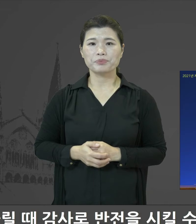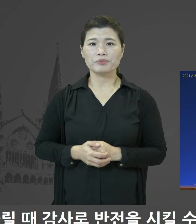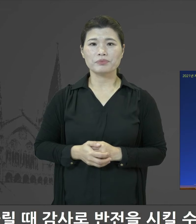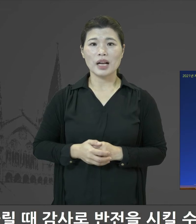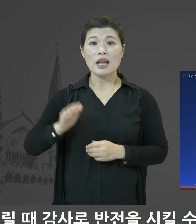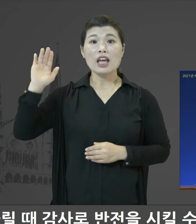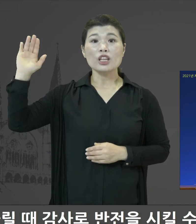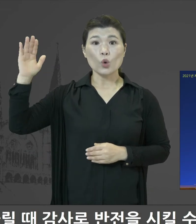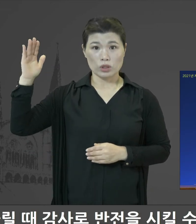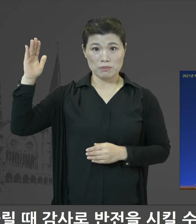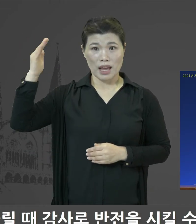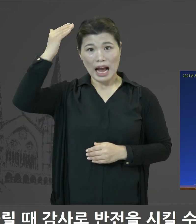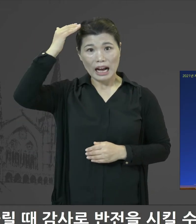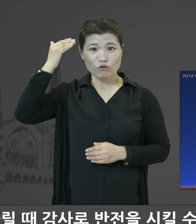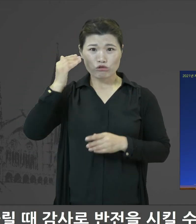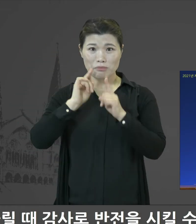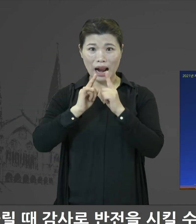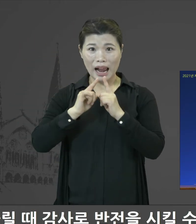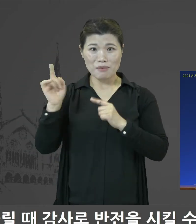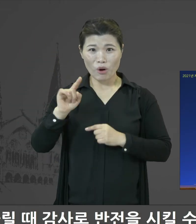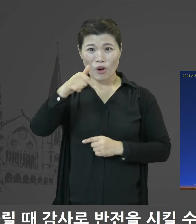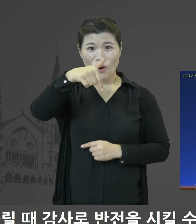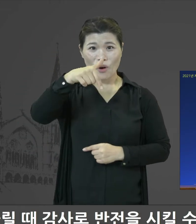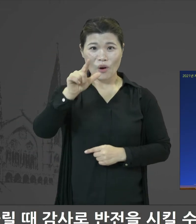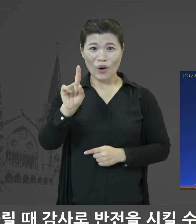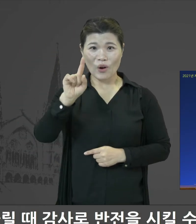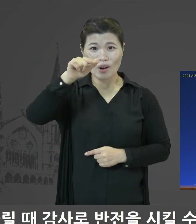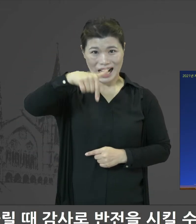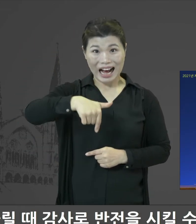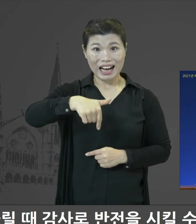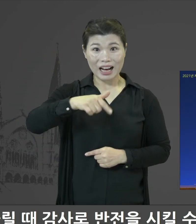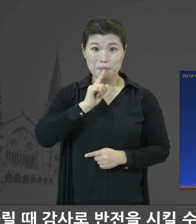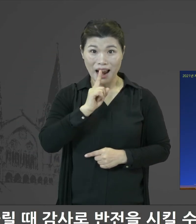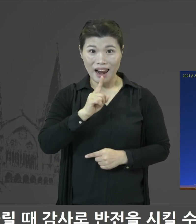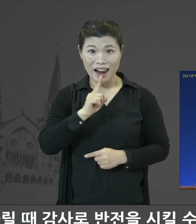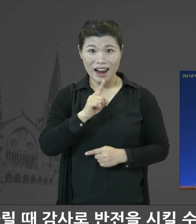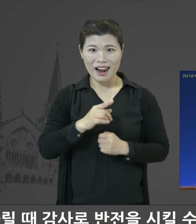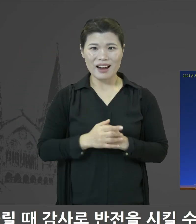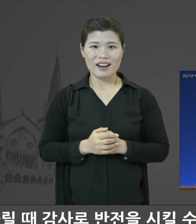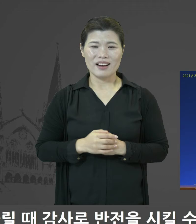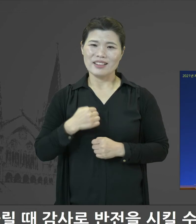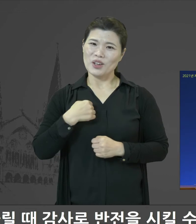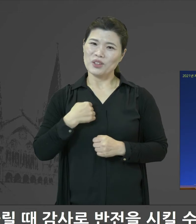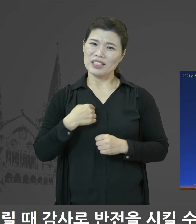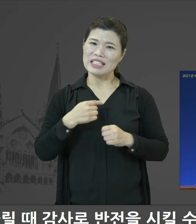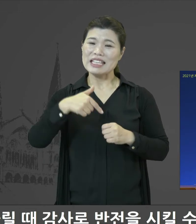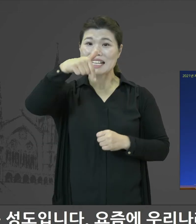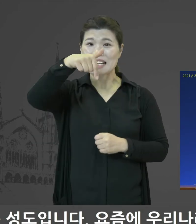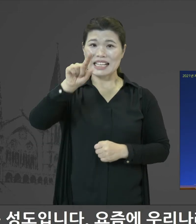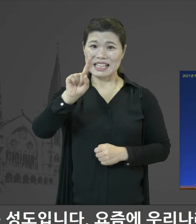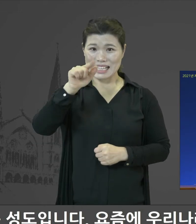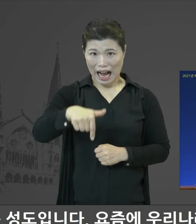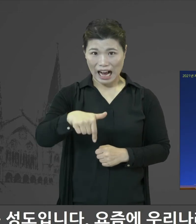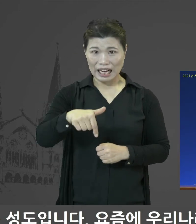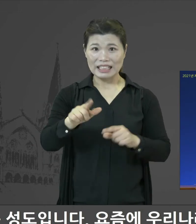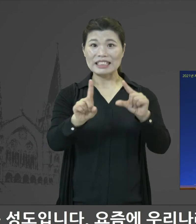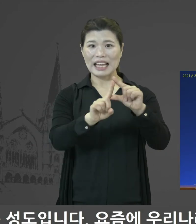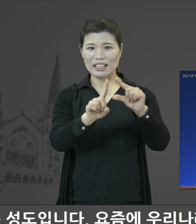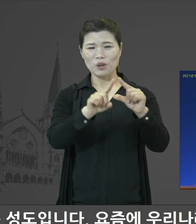요즘에 우리나라 말에도 이 각이라는 말이 많이 사용되고 있습니다. 저는 이 단어를 굉장히